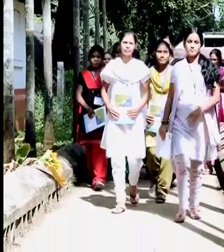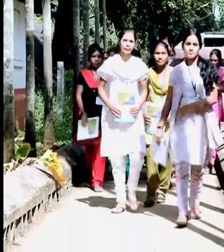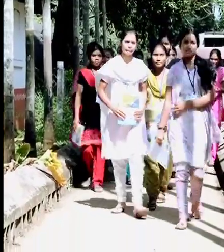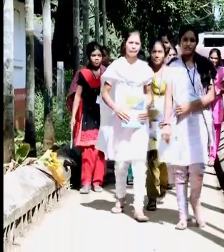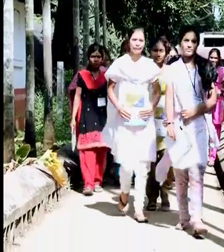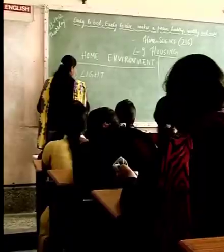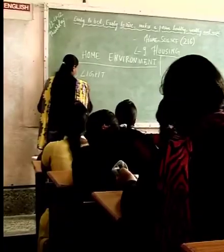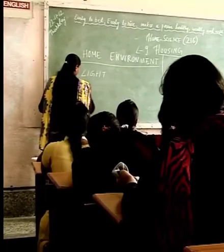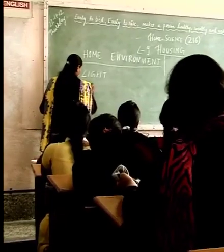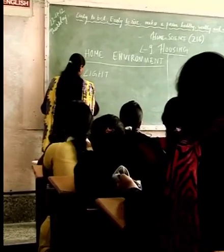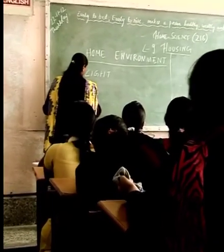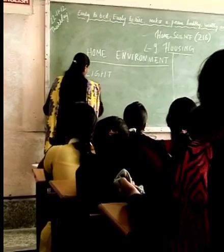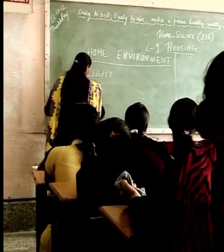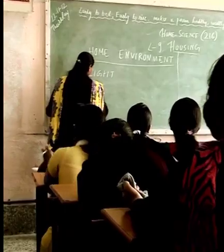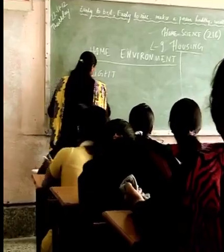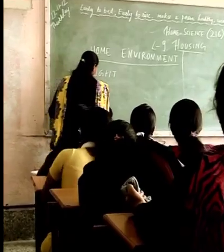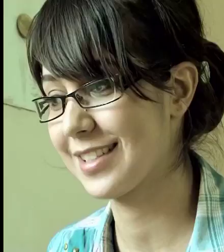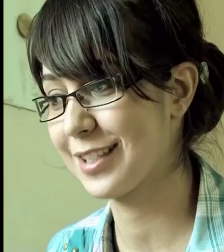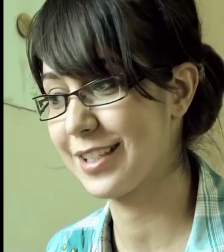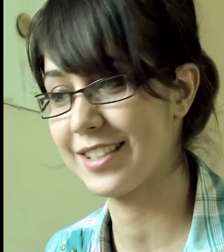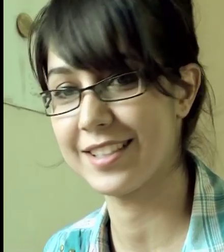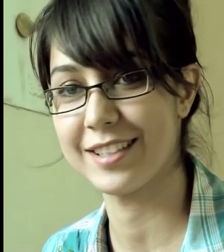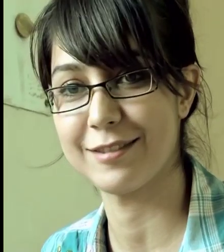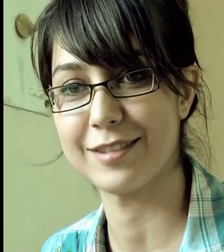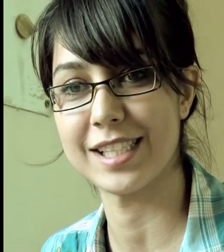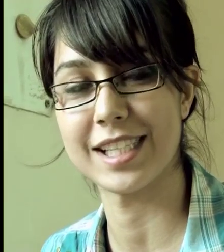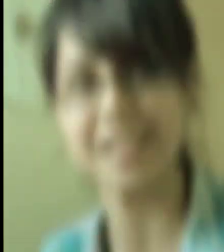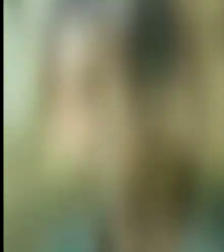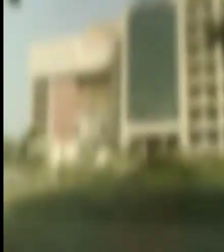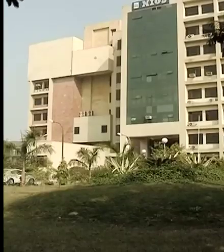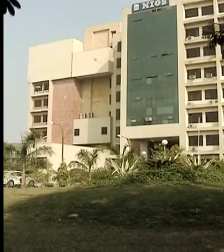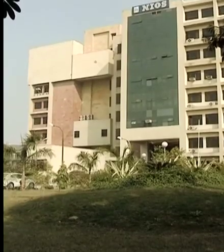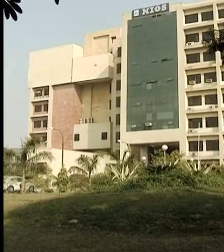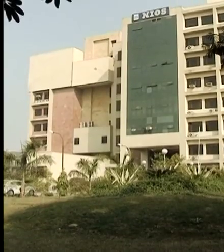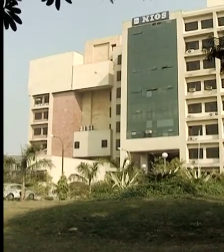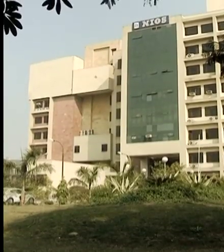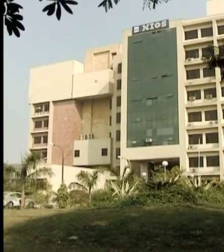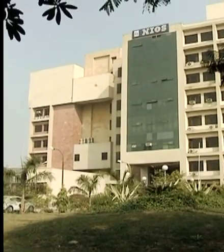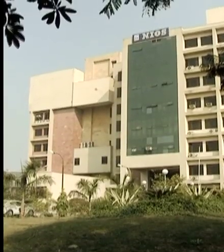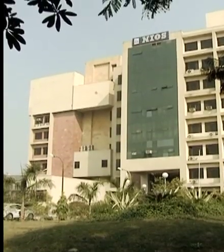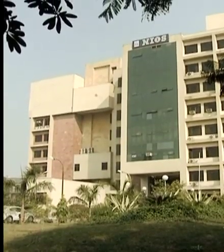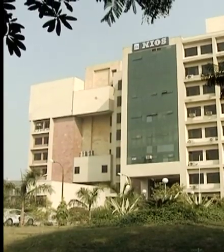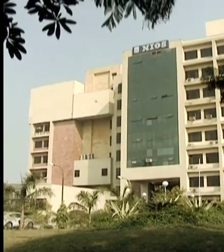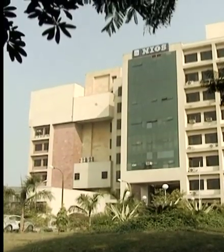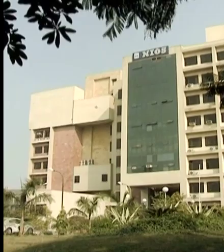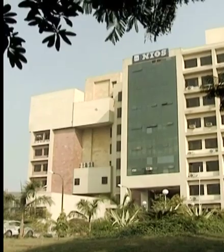आज लाखों छात्रों के लिए अपनी पसंद का स्कूल है राष्ट्रीय मुक्त विद्यालयी शिक्षा संस्थान